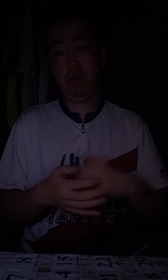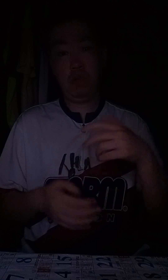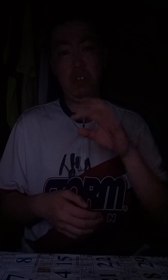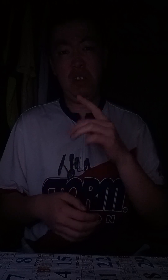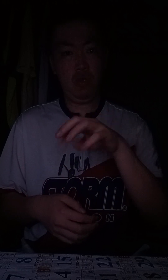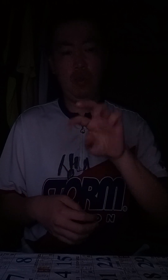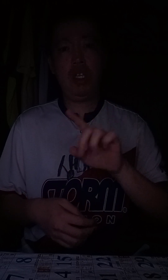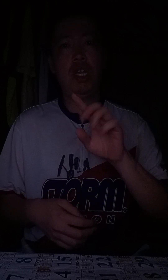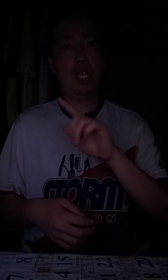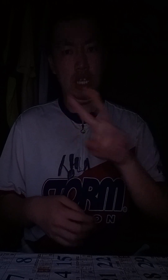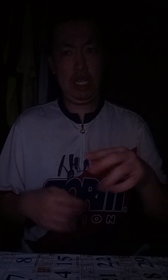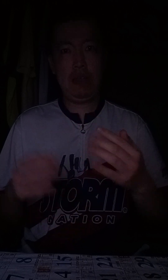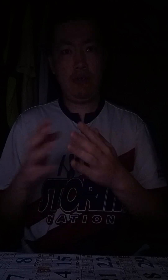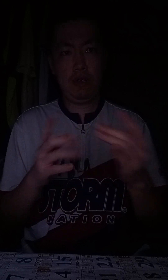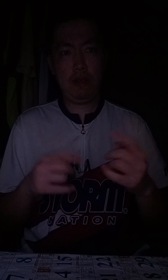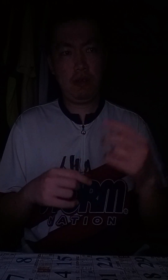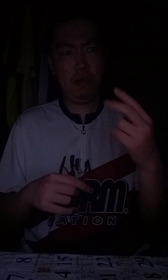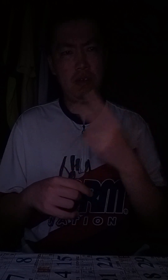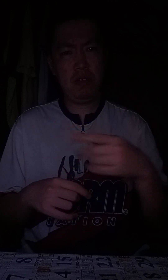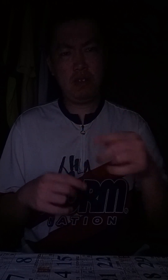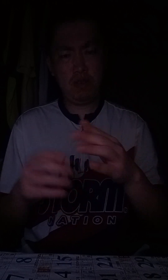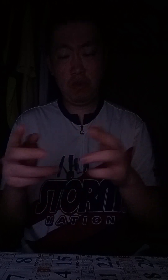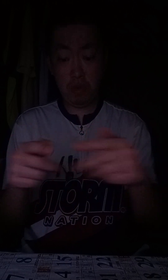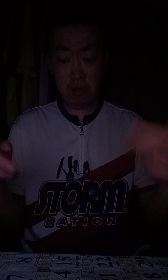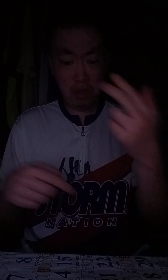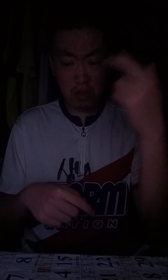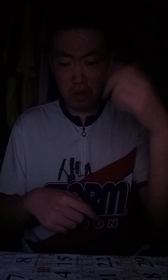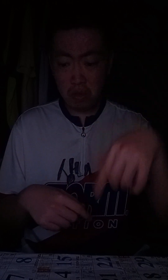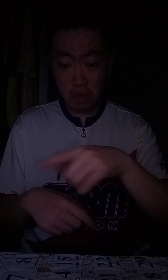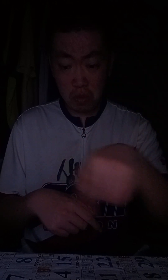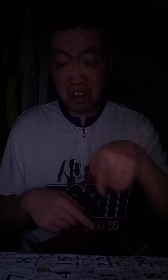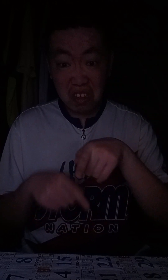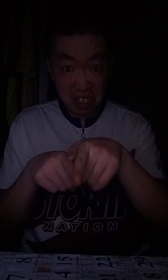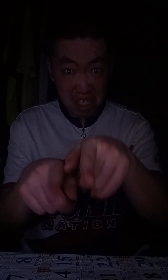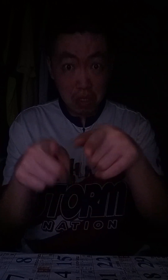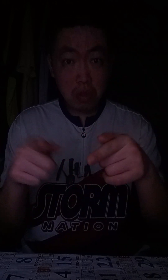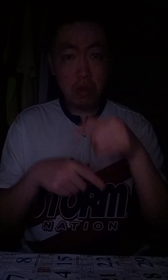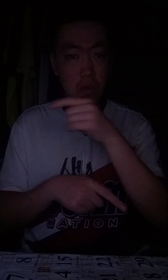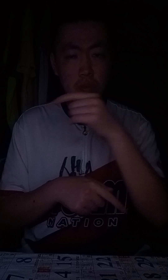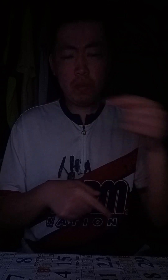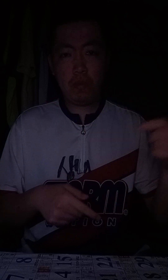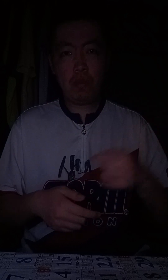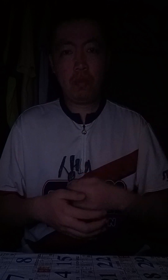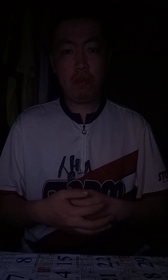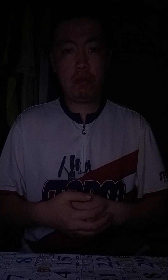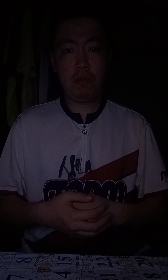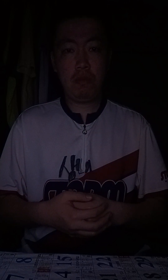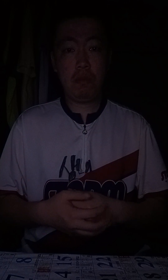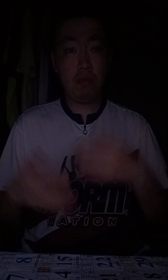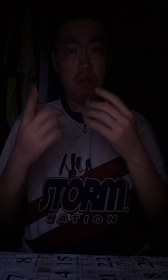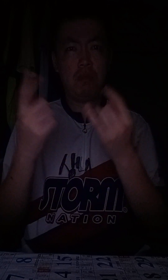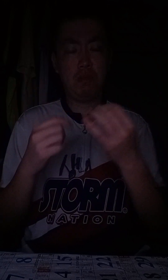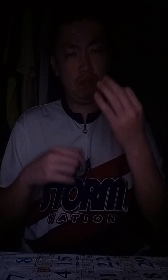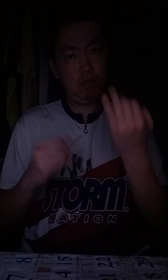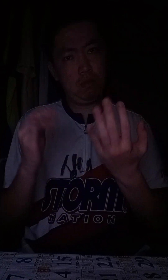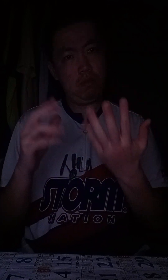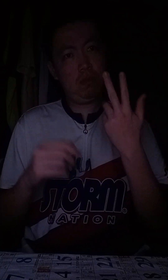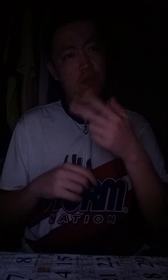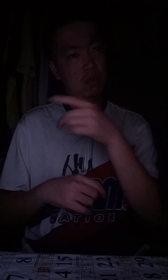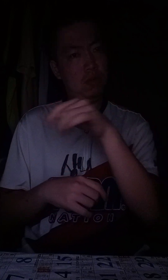운전자 52살 신모 씨가 진입로를 착각해 역주행한 것으로 보고 있습니다. 어제 저녁 6시 반쯤 당진